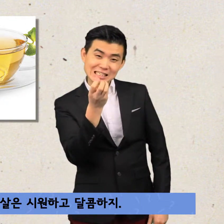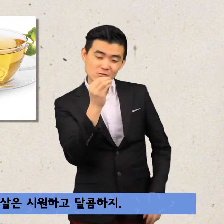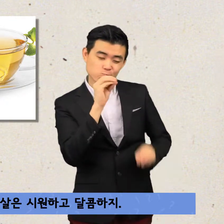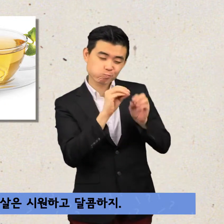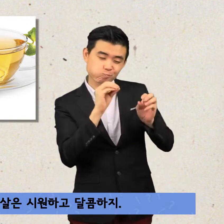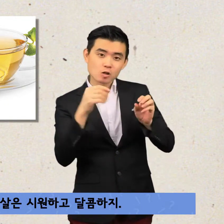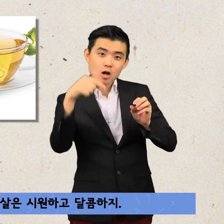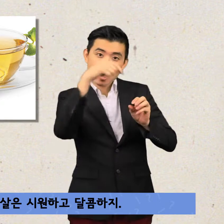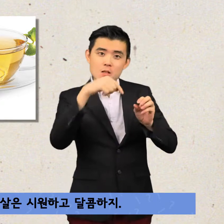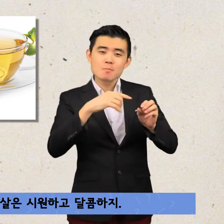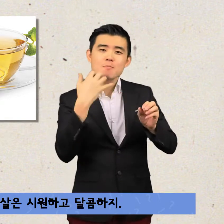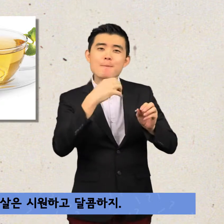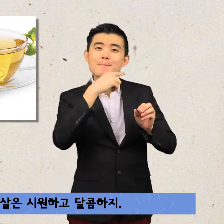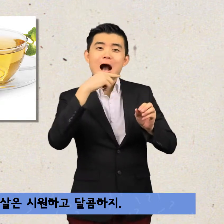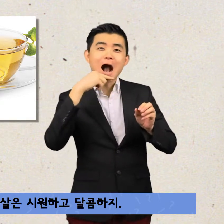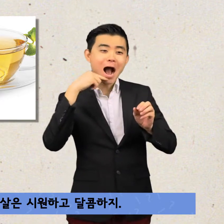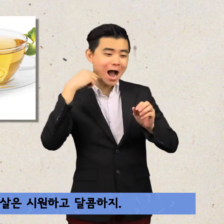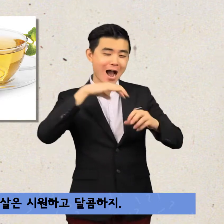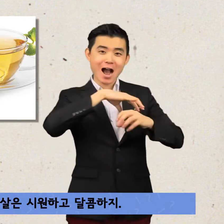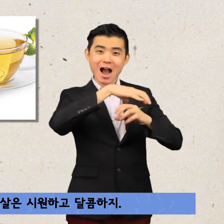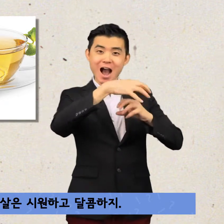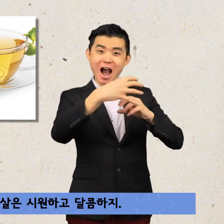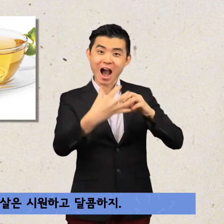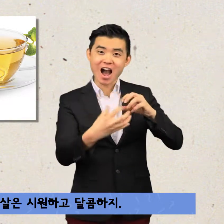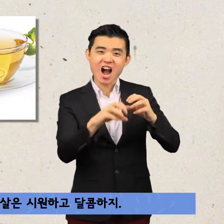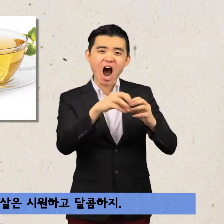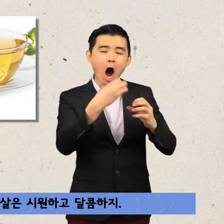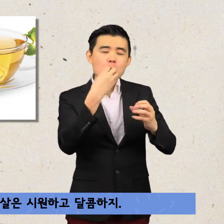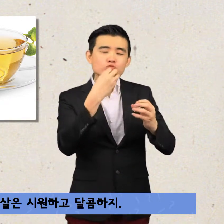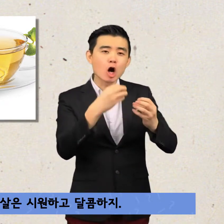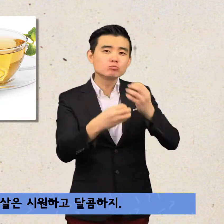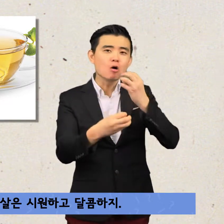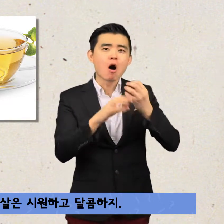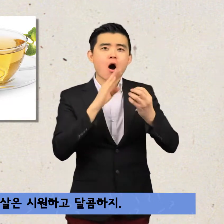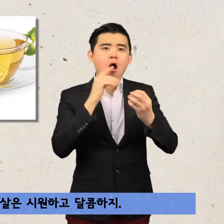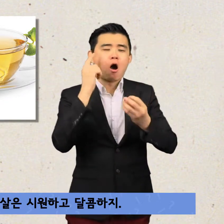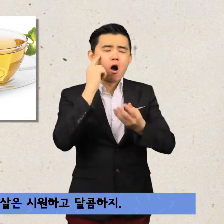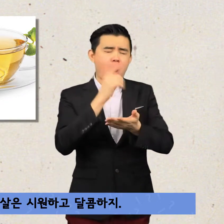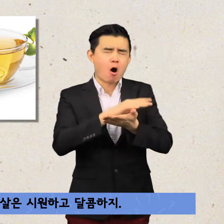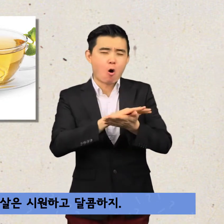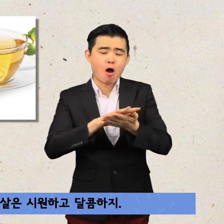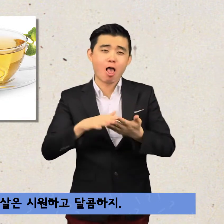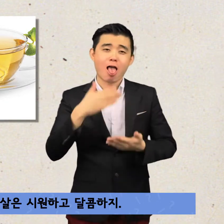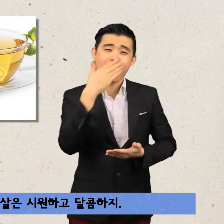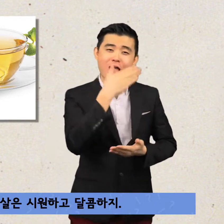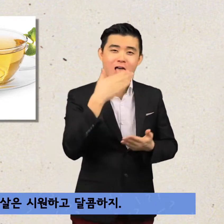빨간 속살은 시원하고 달콤하지.